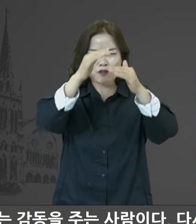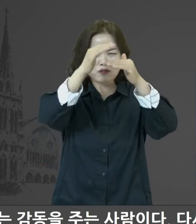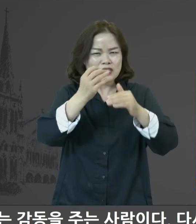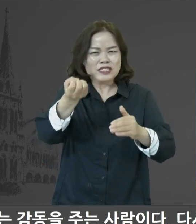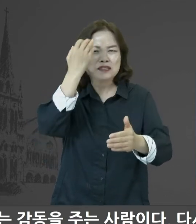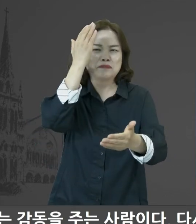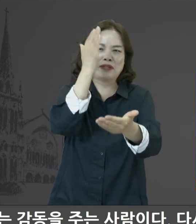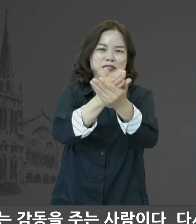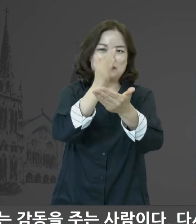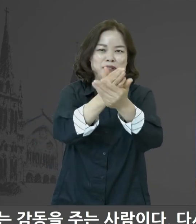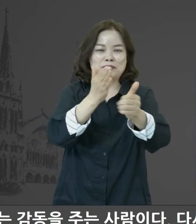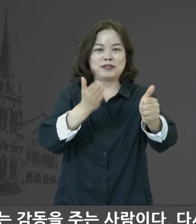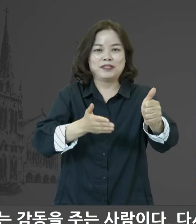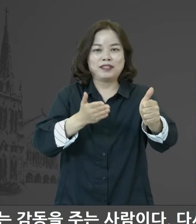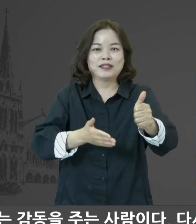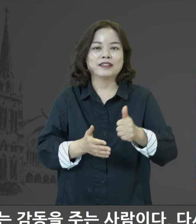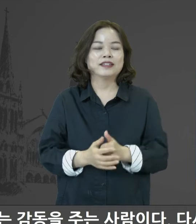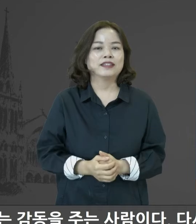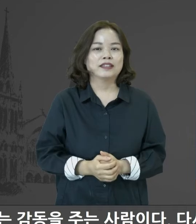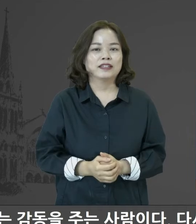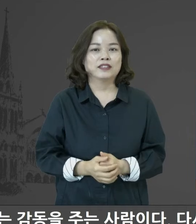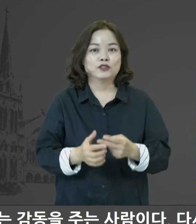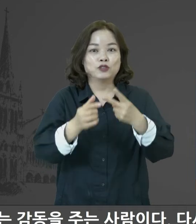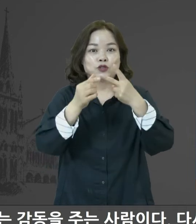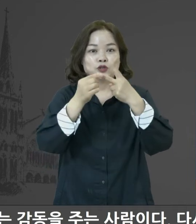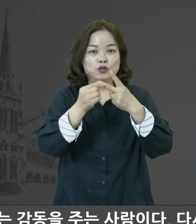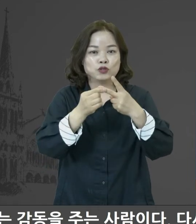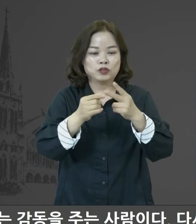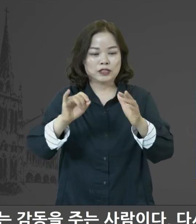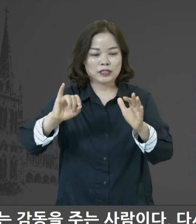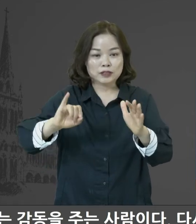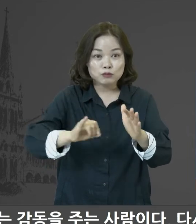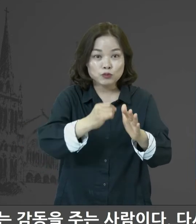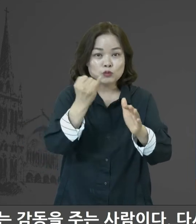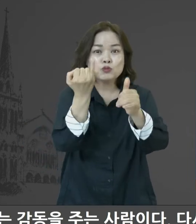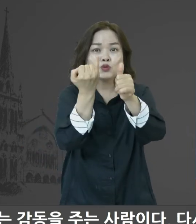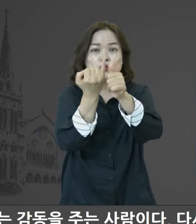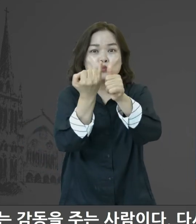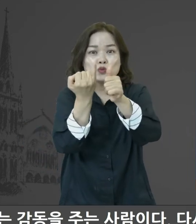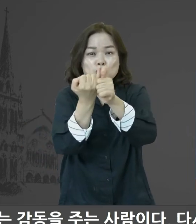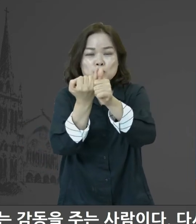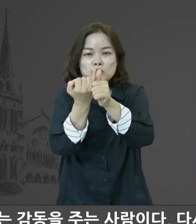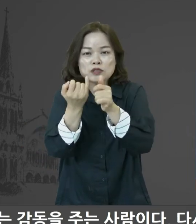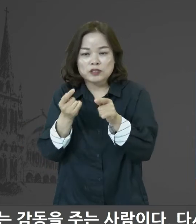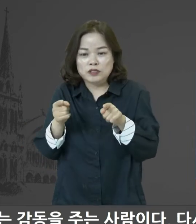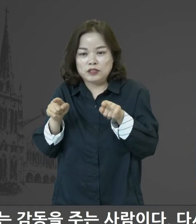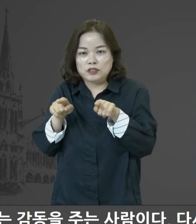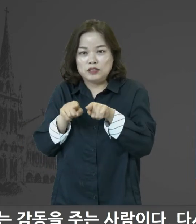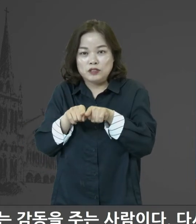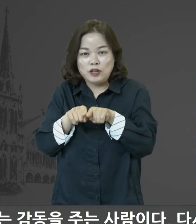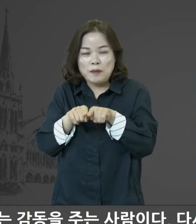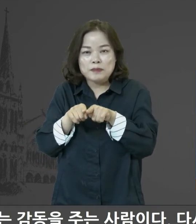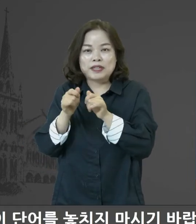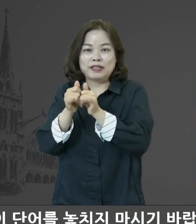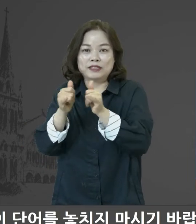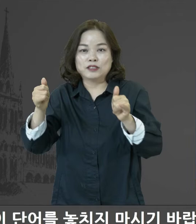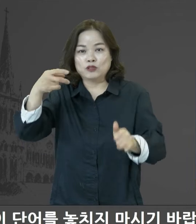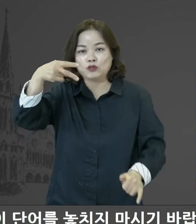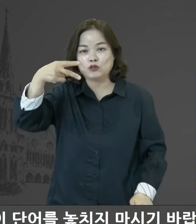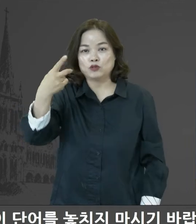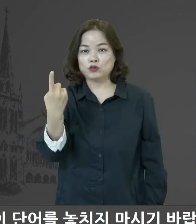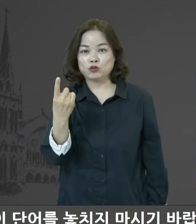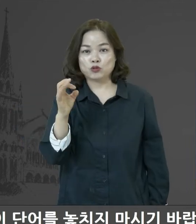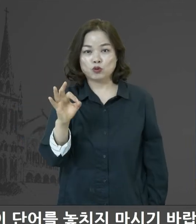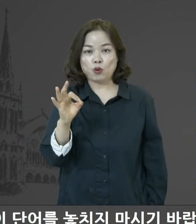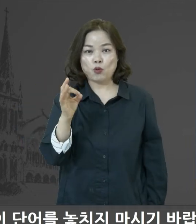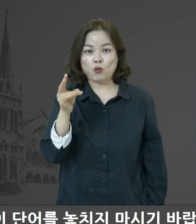마시기 바랍니다. 두 번째로 브리스가와 아굴라에 대하여 동력자라는 말을 쓰고 있습니다.